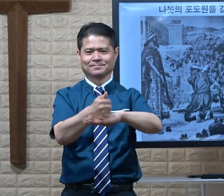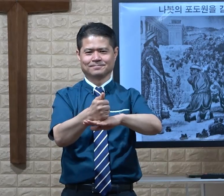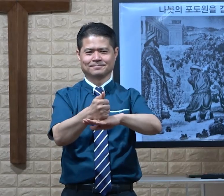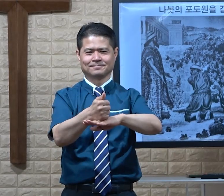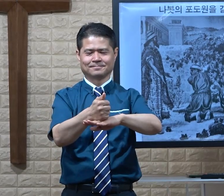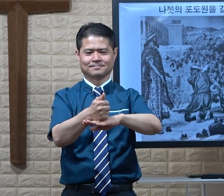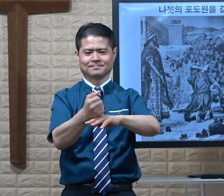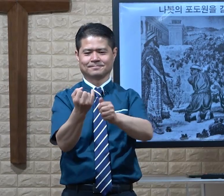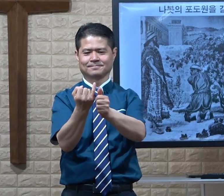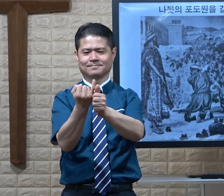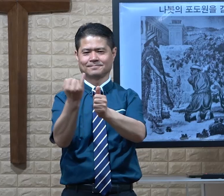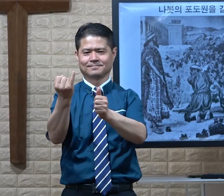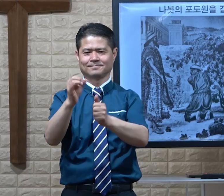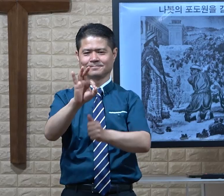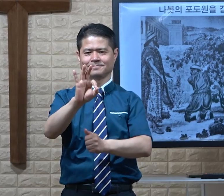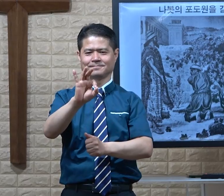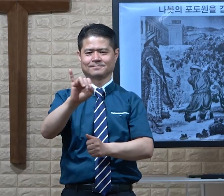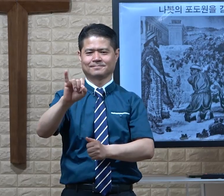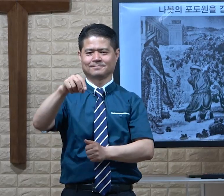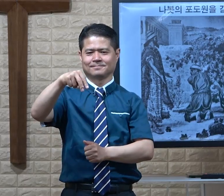이 악한 왕 중에 하나였는데 그 안에는